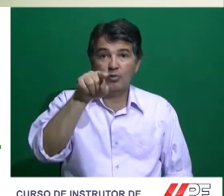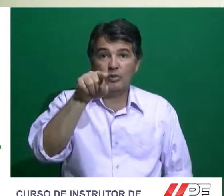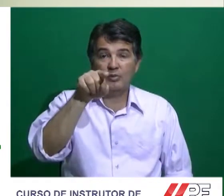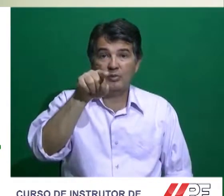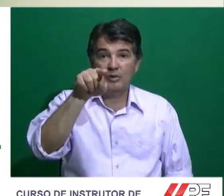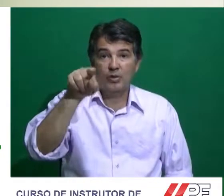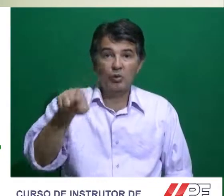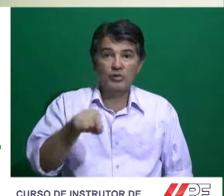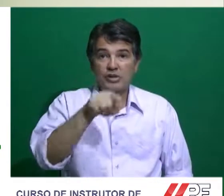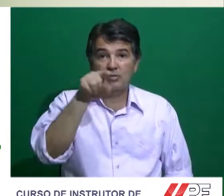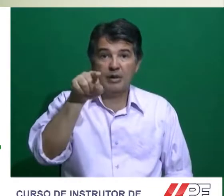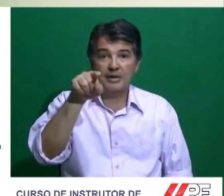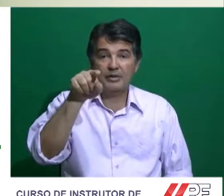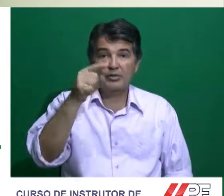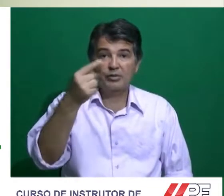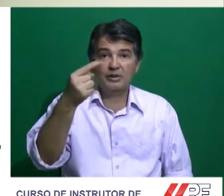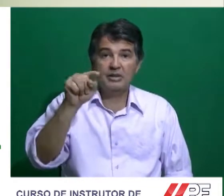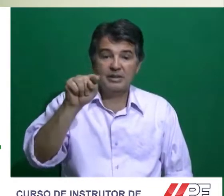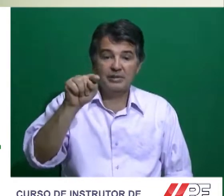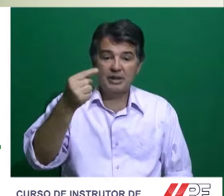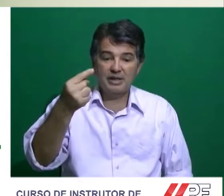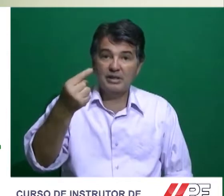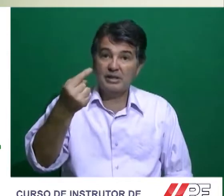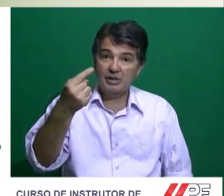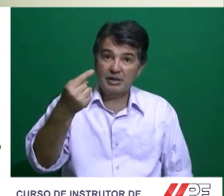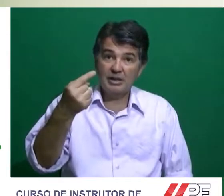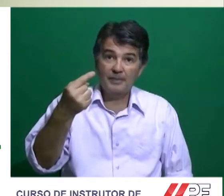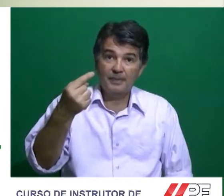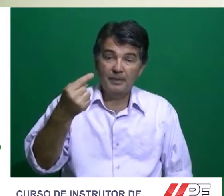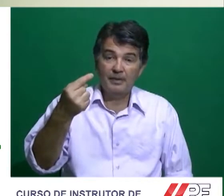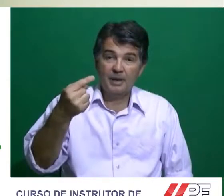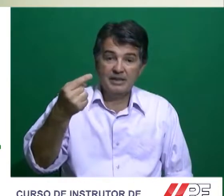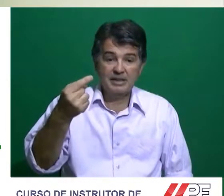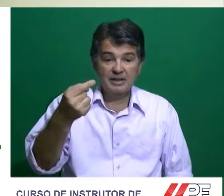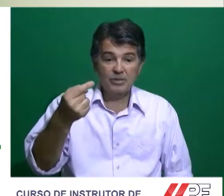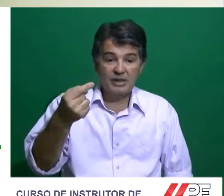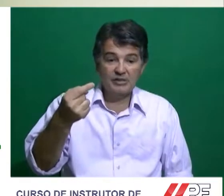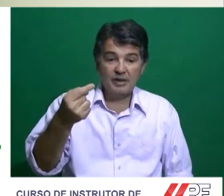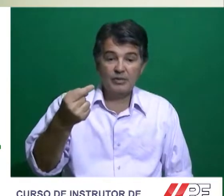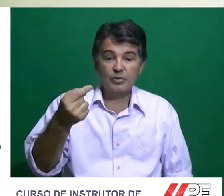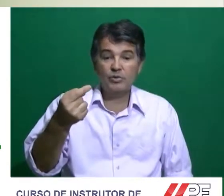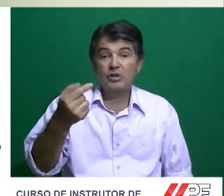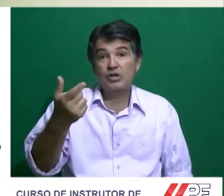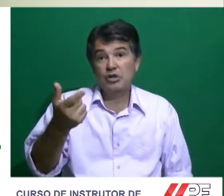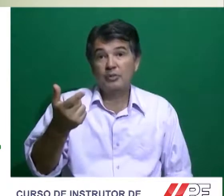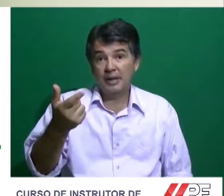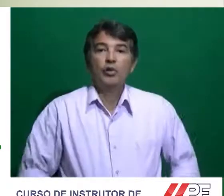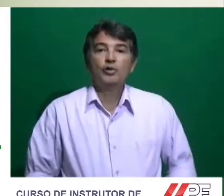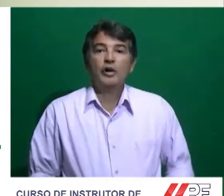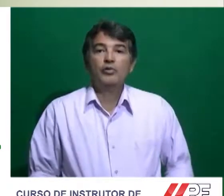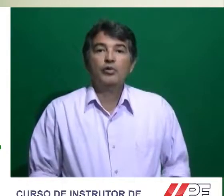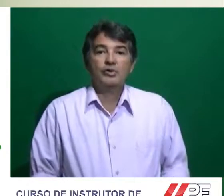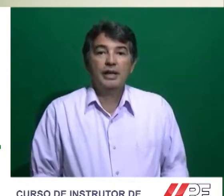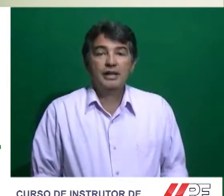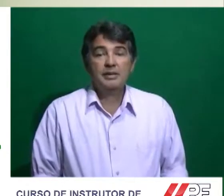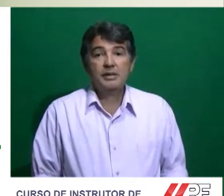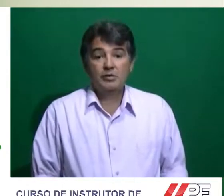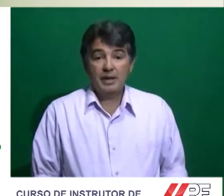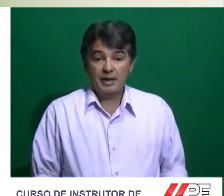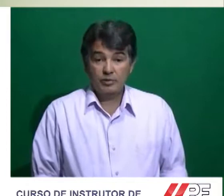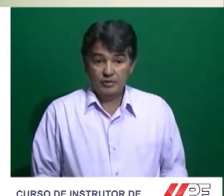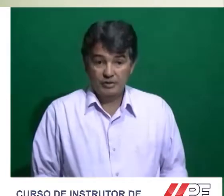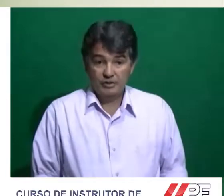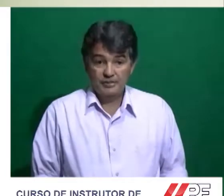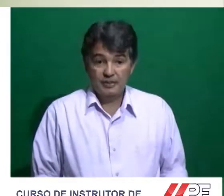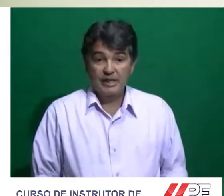quadrado com uma mão ou circular. Então eu estou utilizando isto aqui. Passa a ser então um classificador geométrico. Um outro recurso da língua